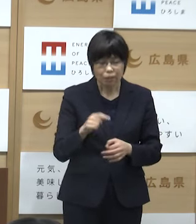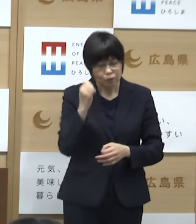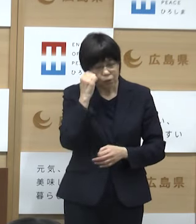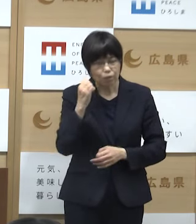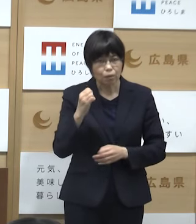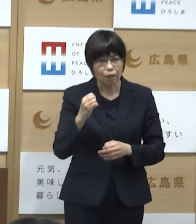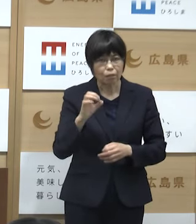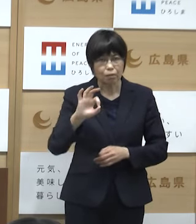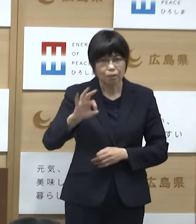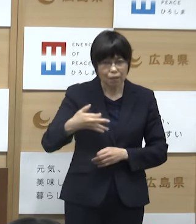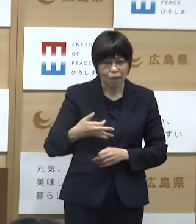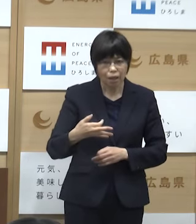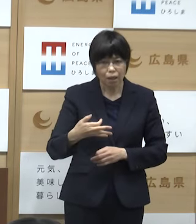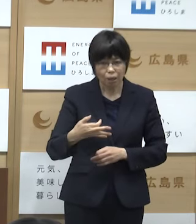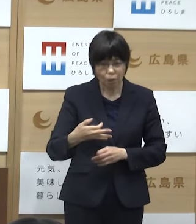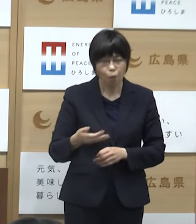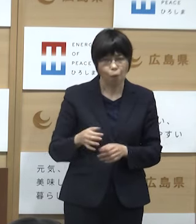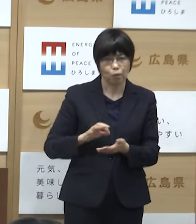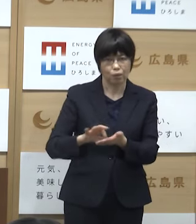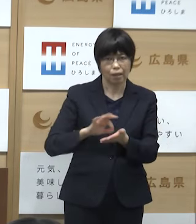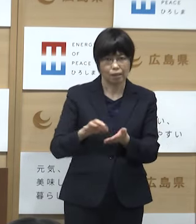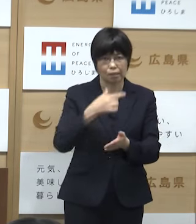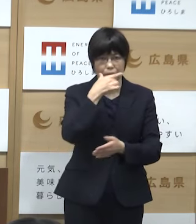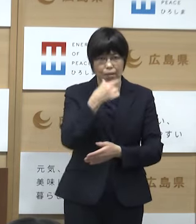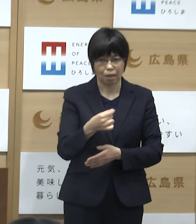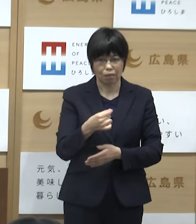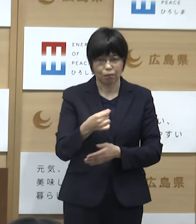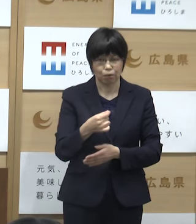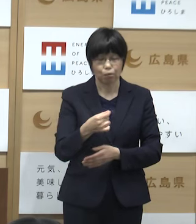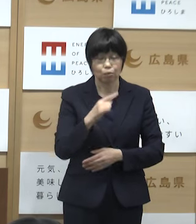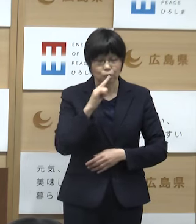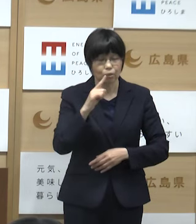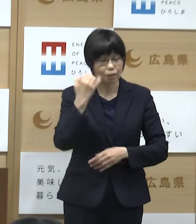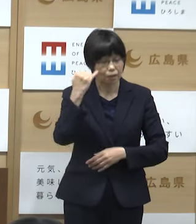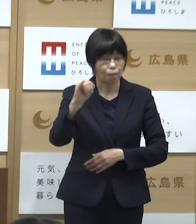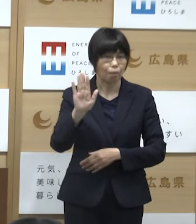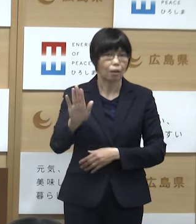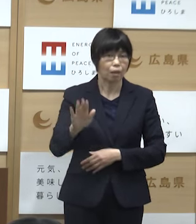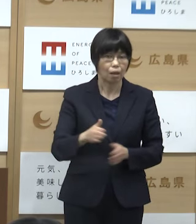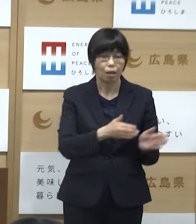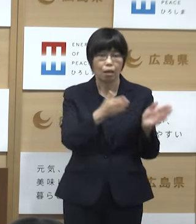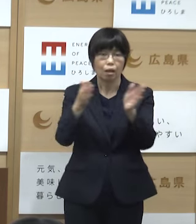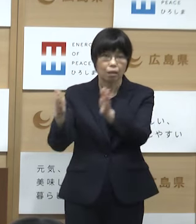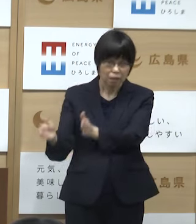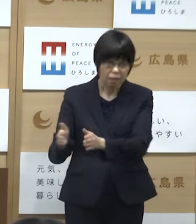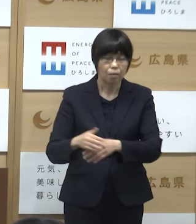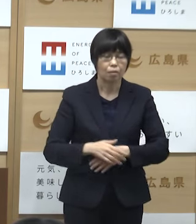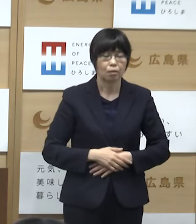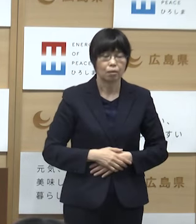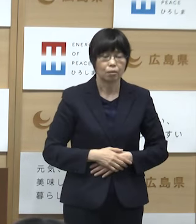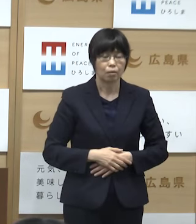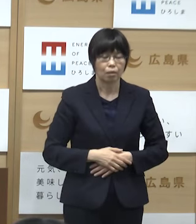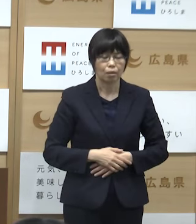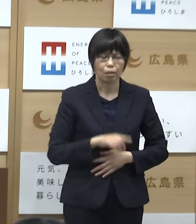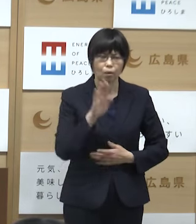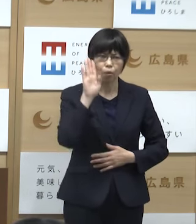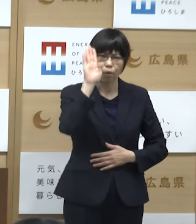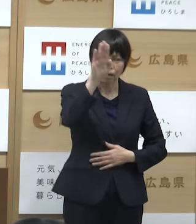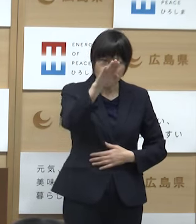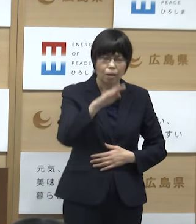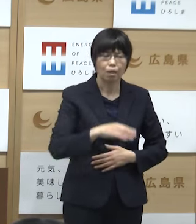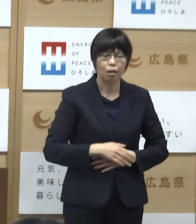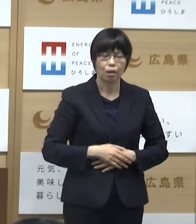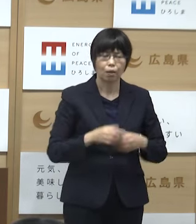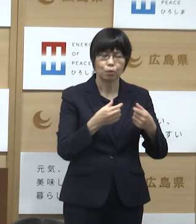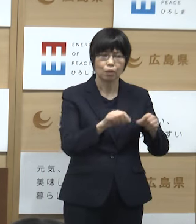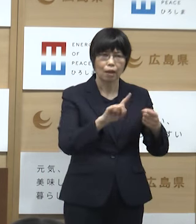てもらいたいというような、これは前向きなご意見だと思いますけれども、まあ、一方で、この今後